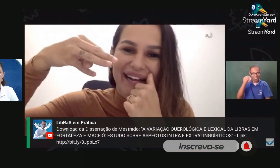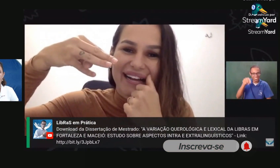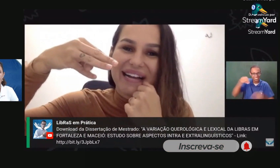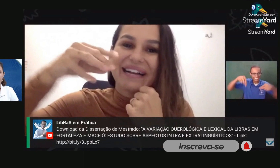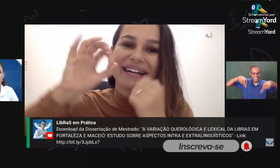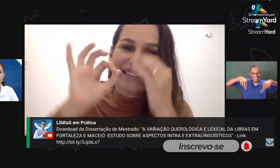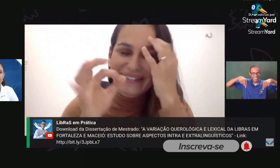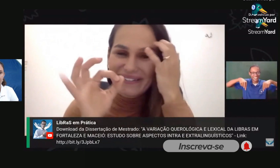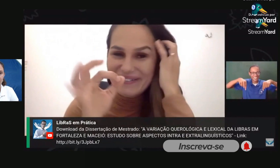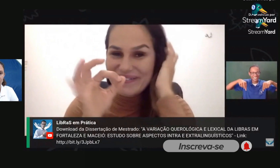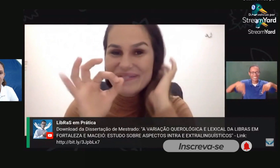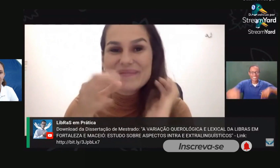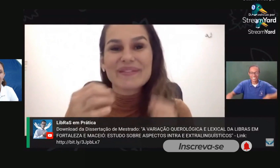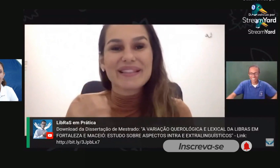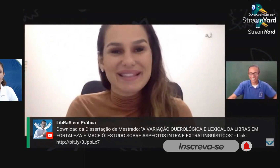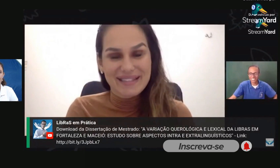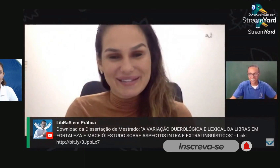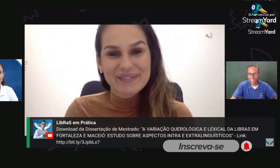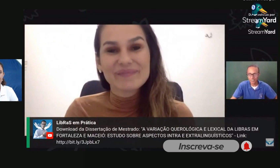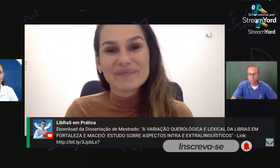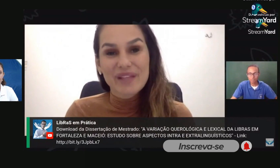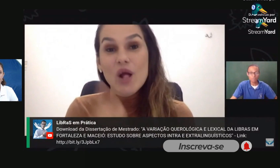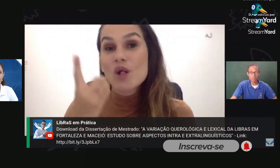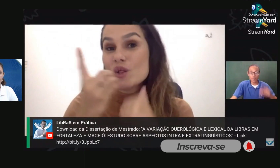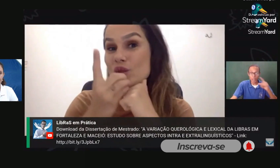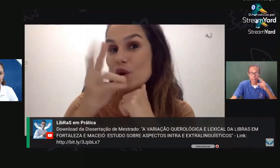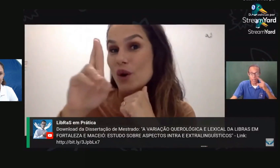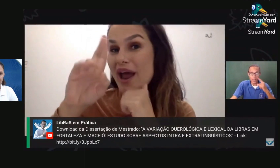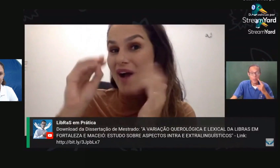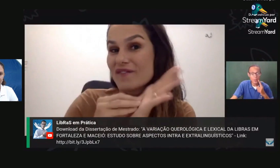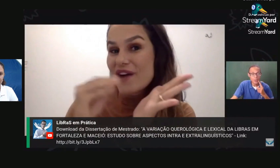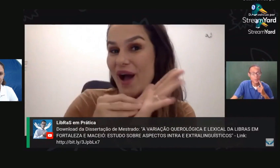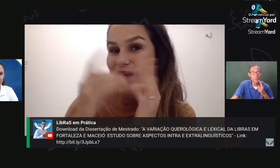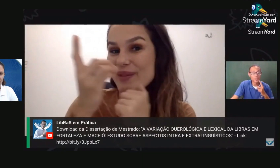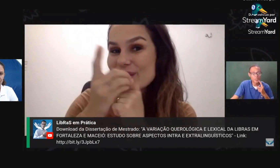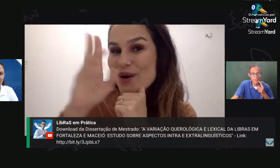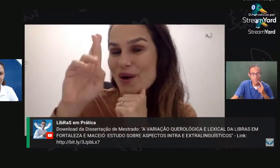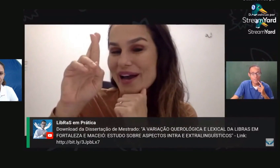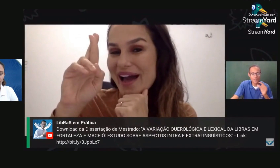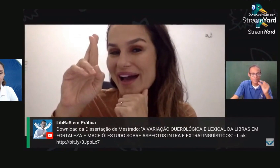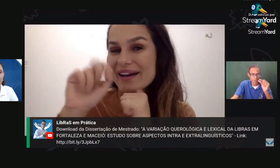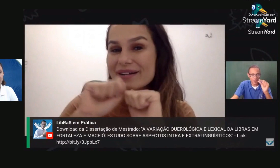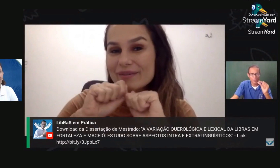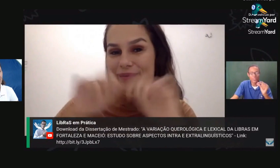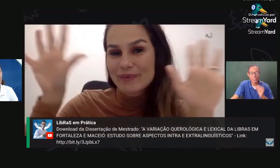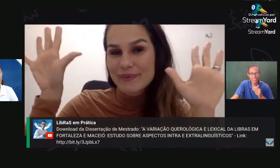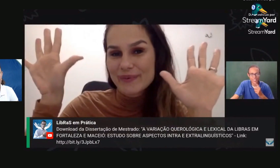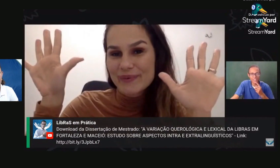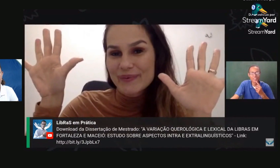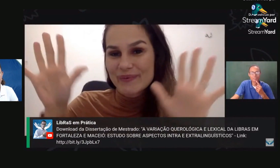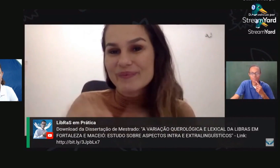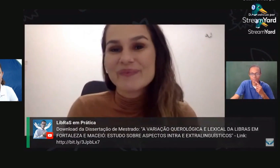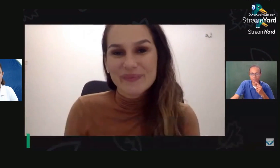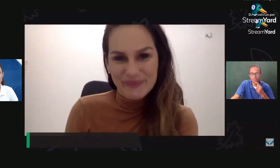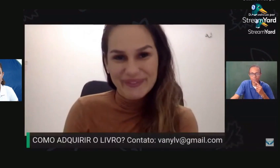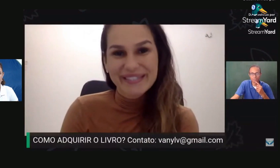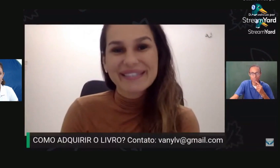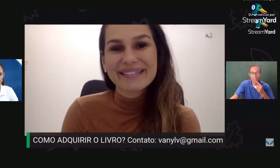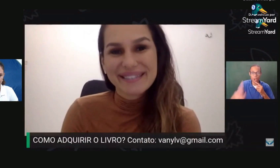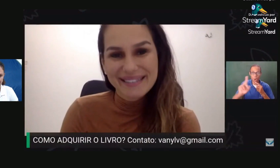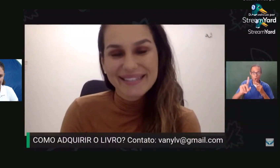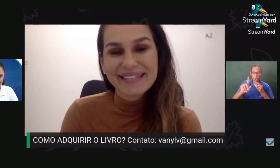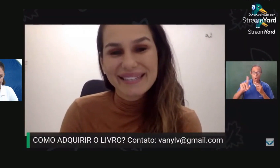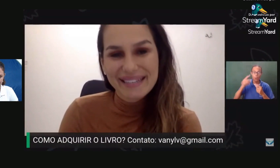pessoas podem ler, podem baixar. Muito bem. O doutorado ainda falta, porque ainda preciso fazer